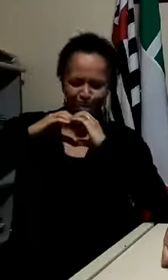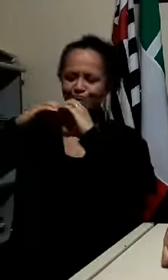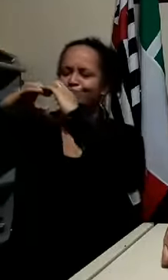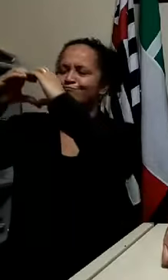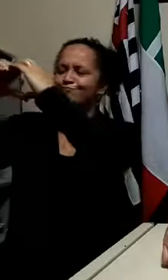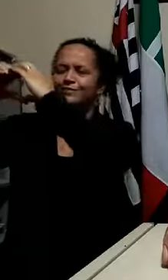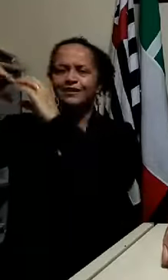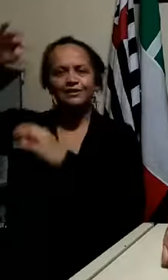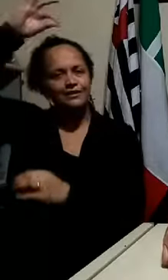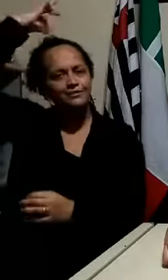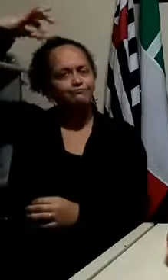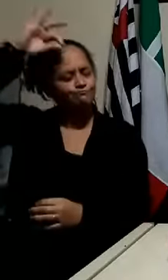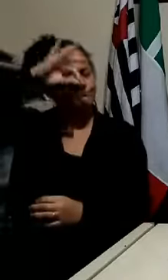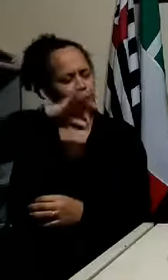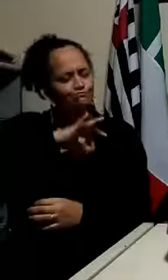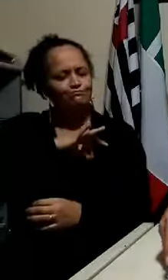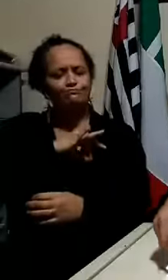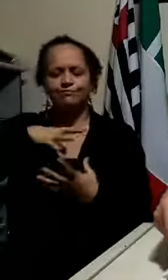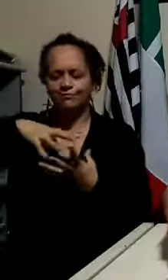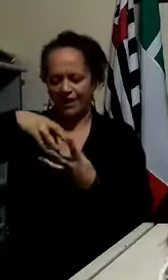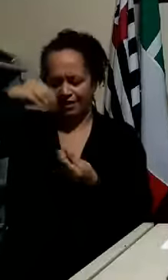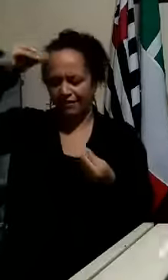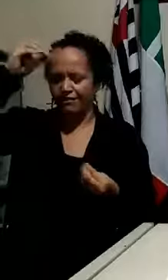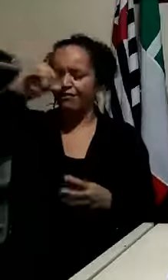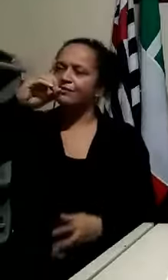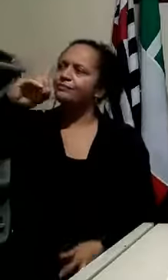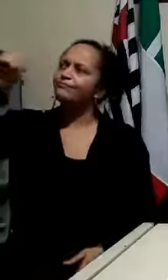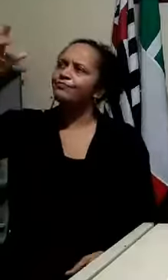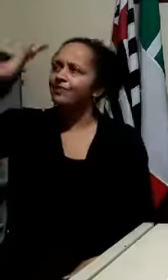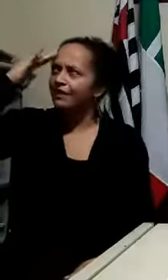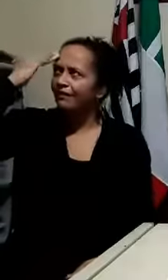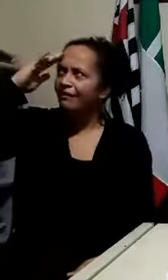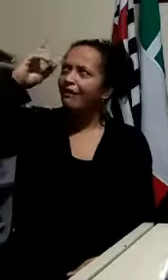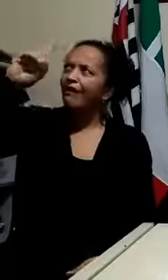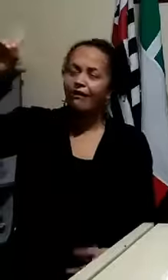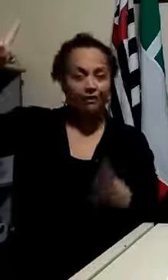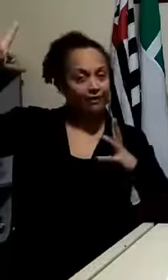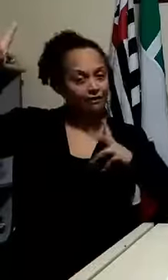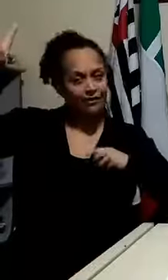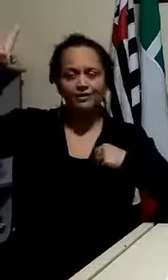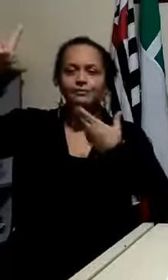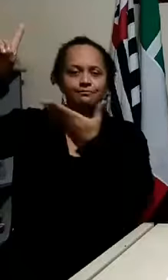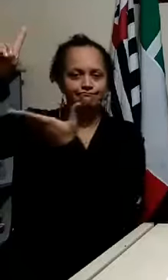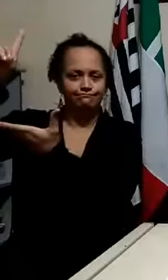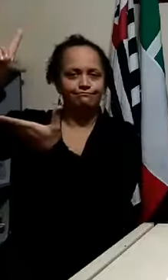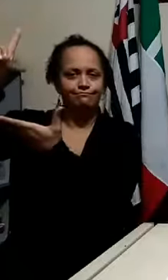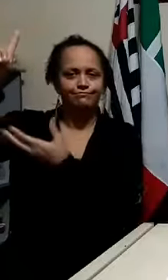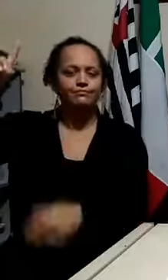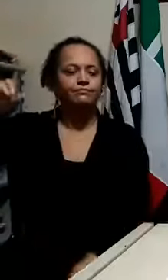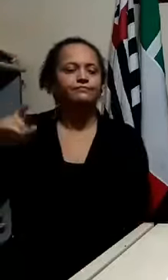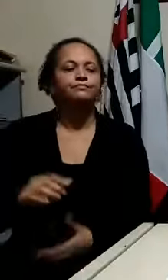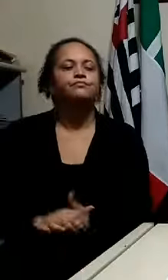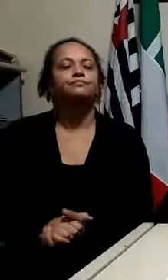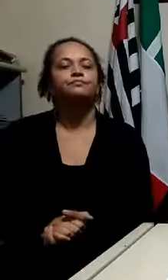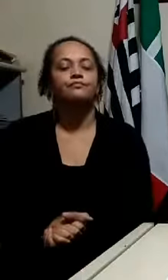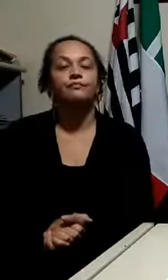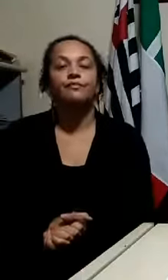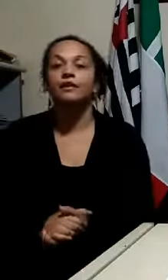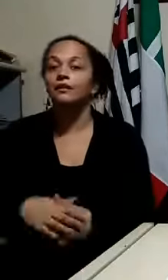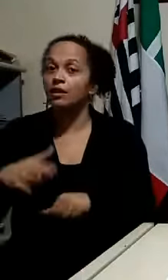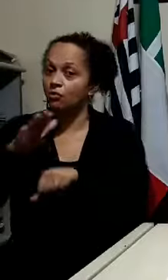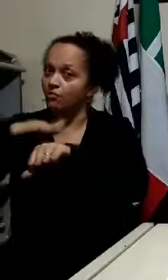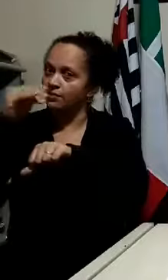teu entendimento e de todas as suas forças. Olha que interessante, veja bem. Esse é o